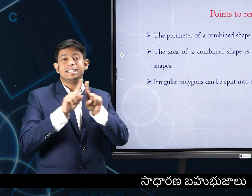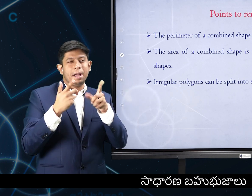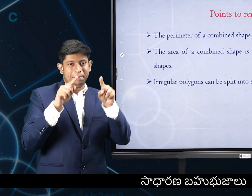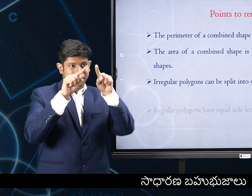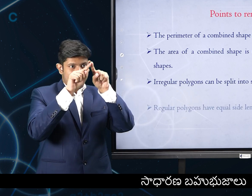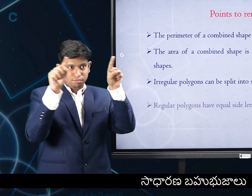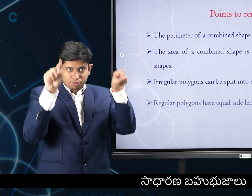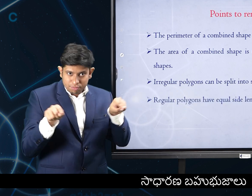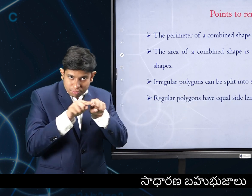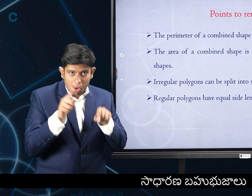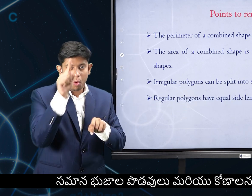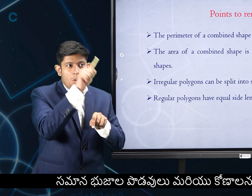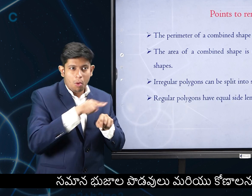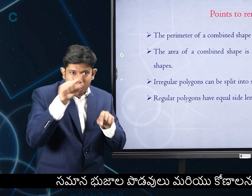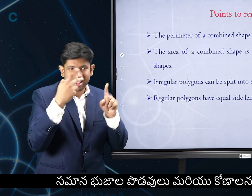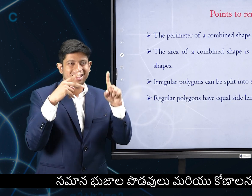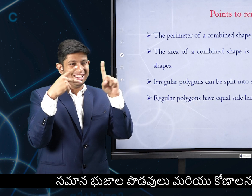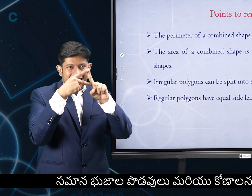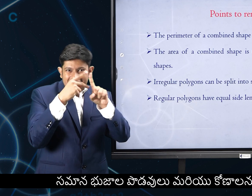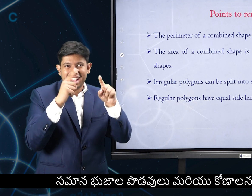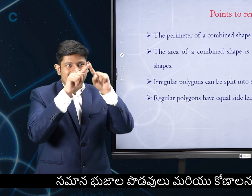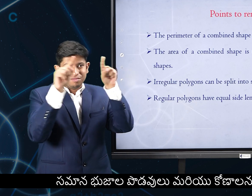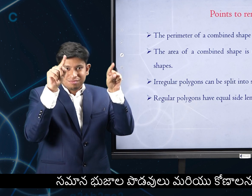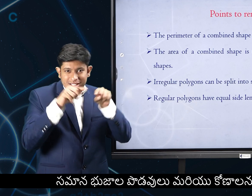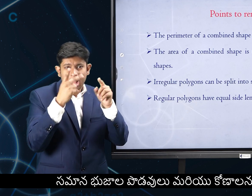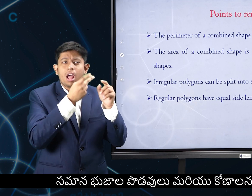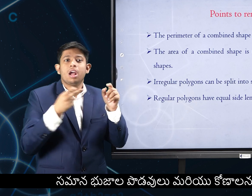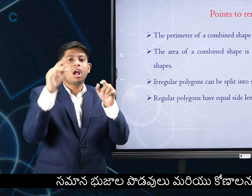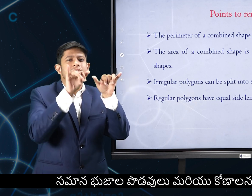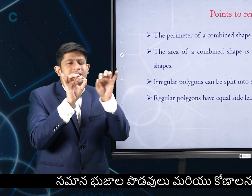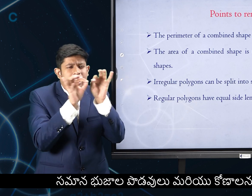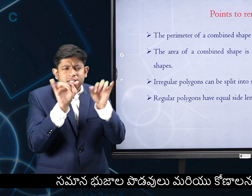సాధారణ బహుభుజాలు సమాన భుజాల పొడవులు మరియు కోణాలను కలిగి ఉంటాయి.